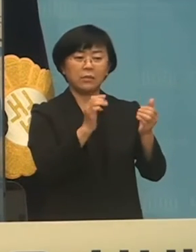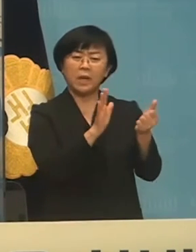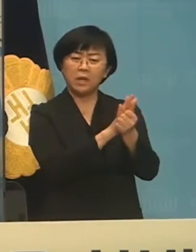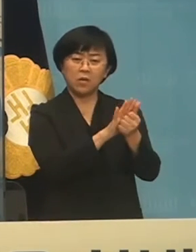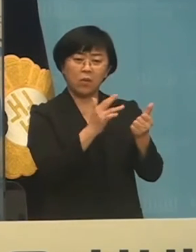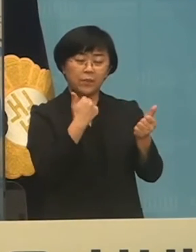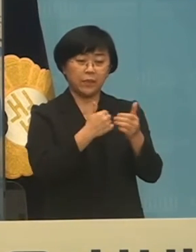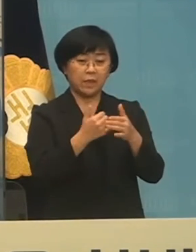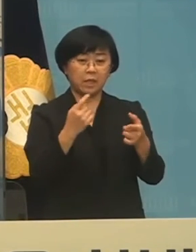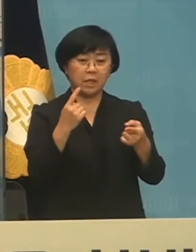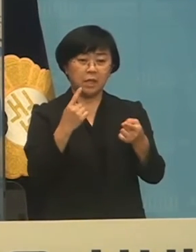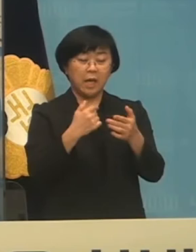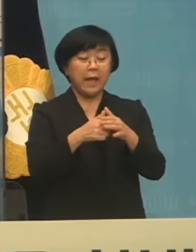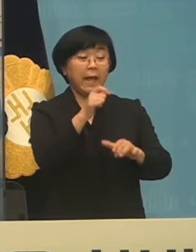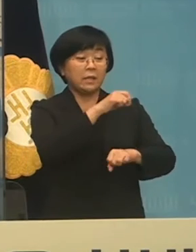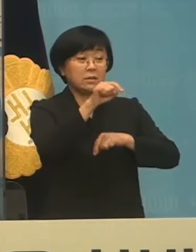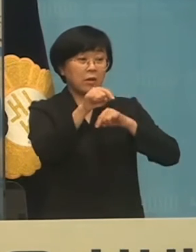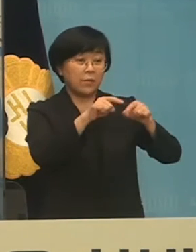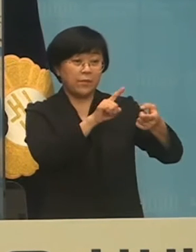않은